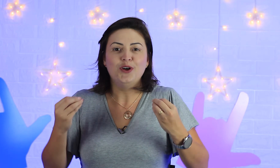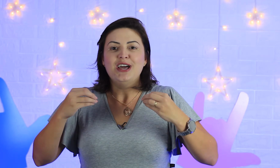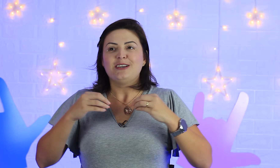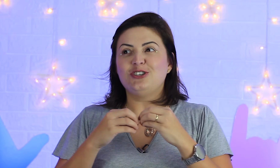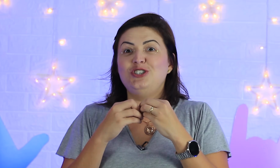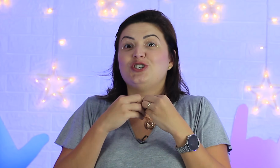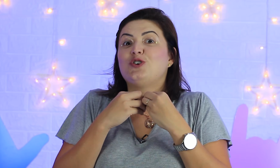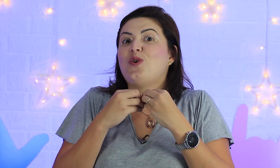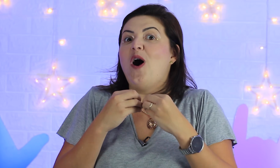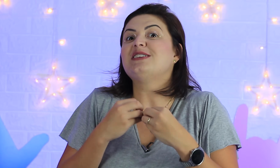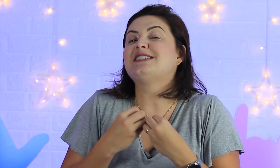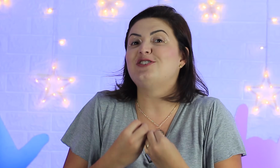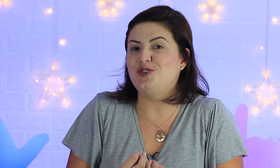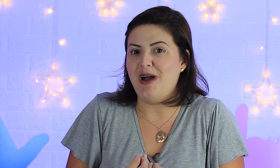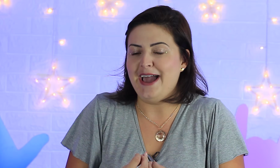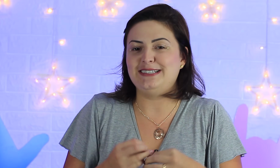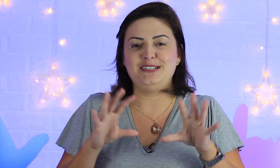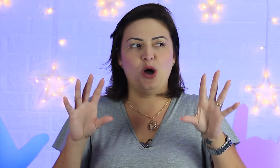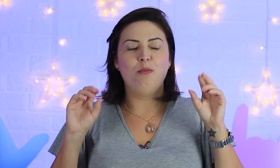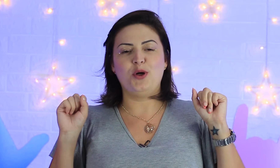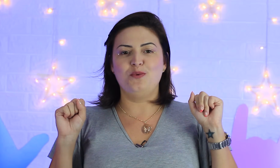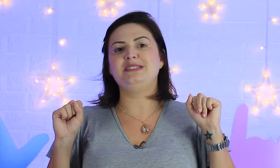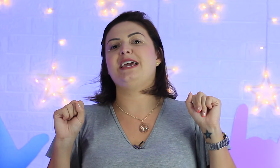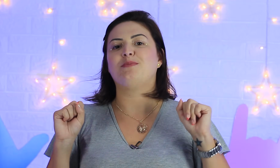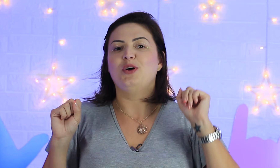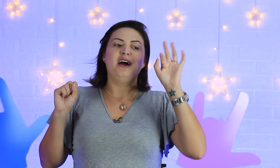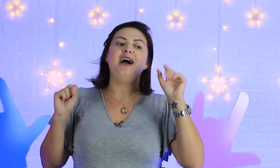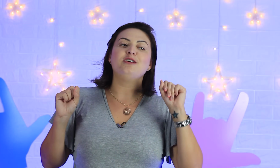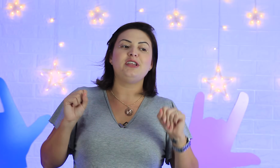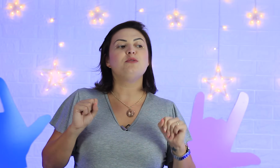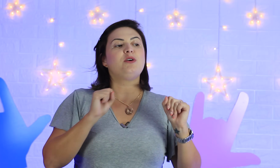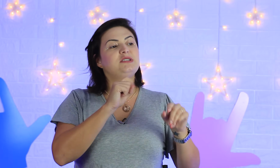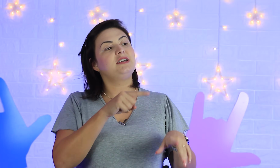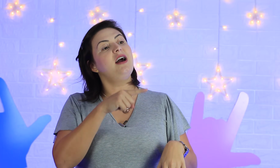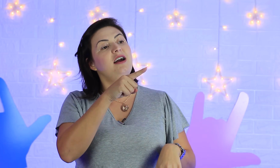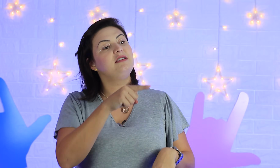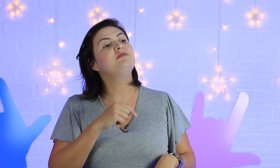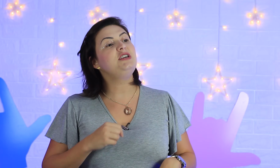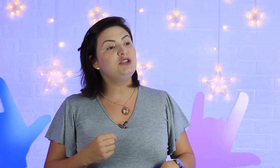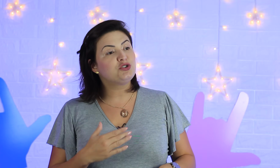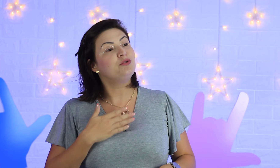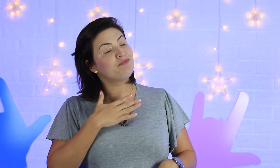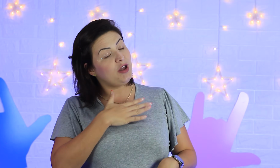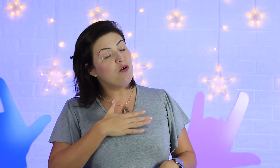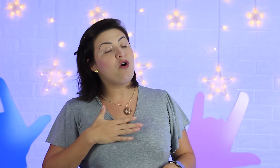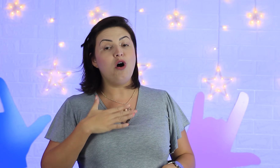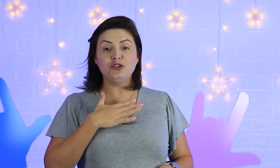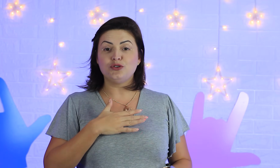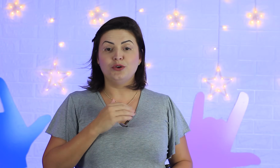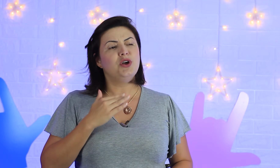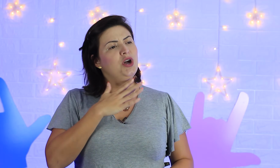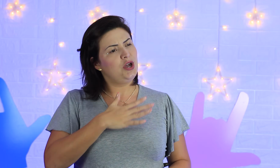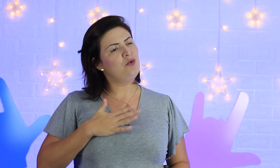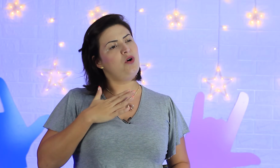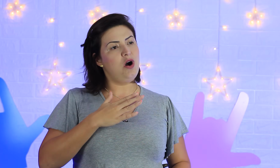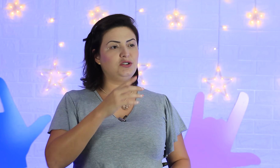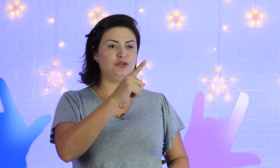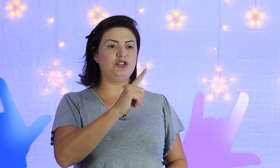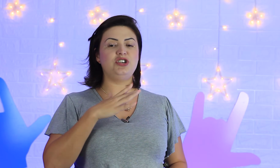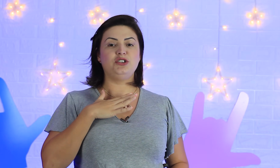Que a gente gosta demais. Então, por um exemplo. Ah, eu tenho uma coisa aqui. Ai, isso. Eu gosto. Eu gosto disso.